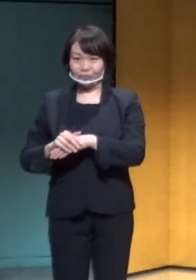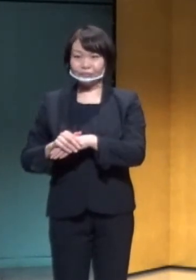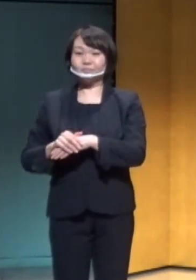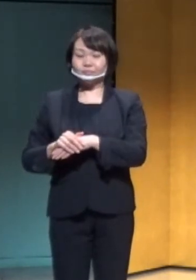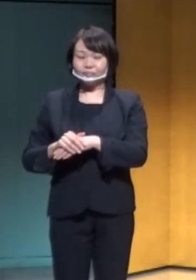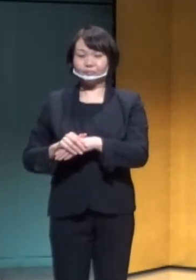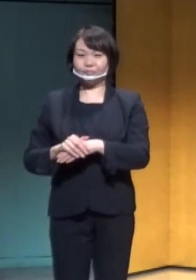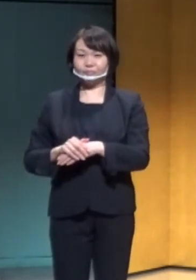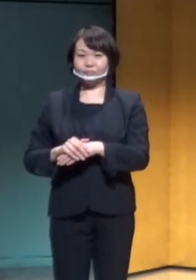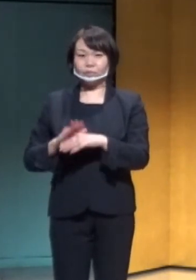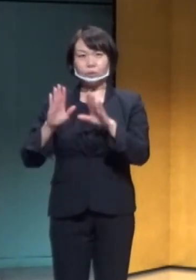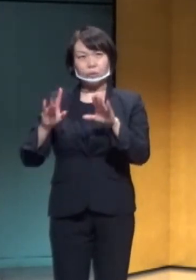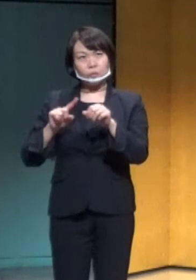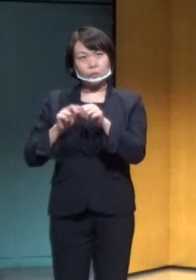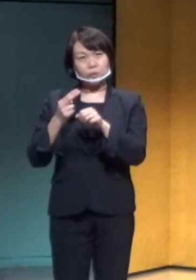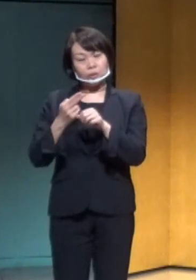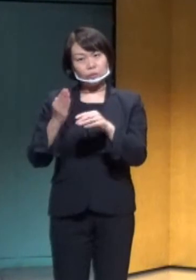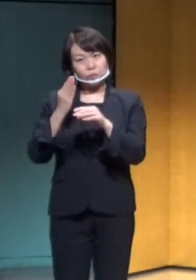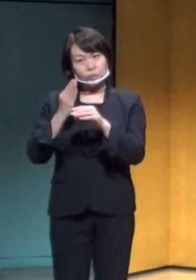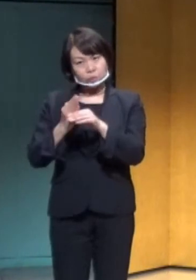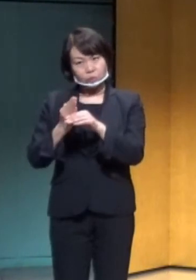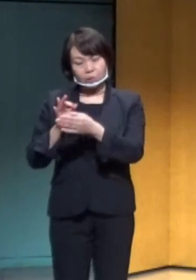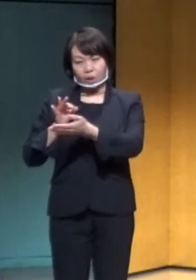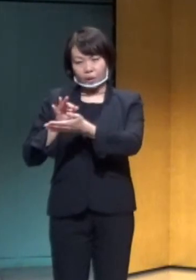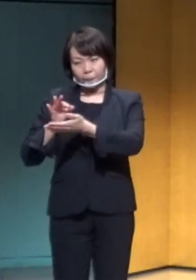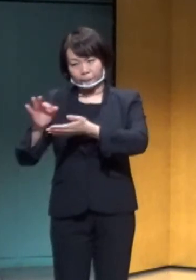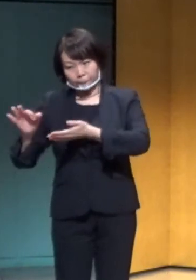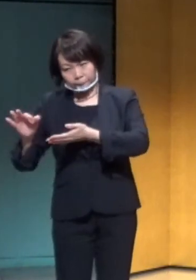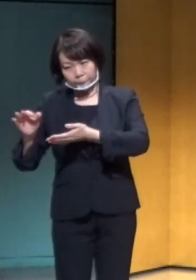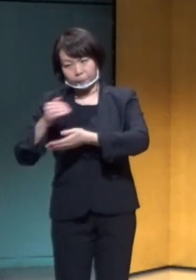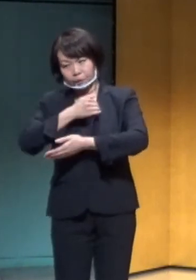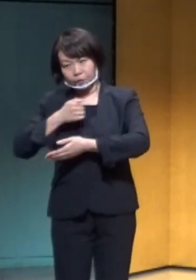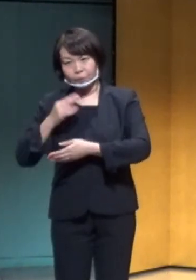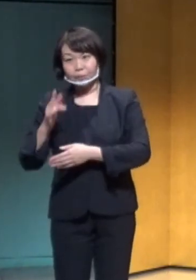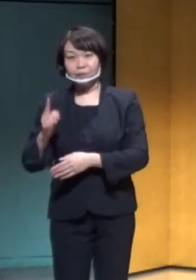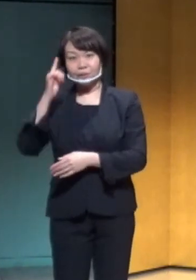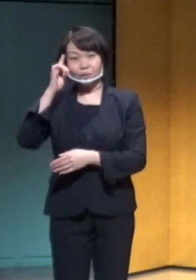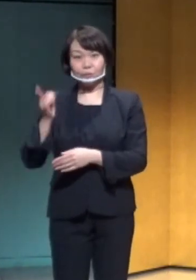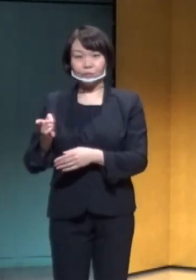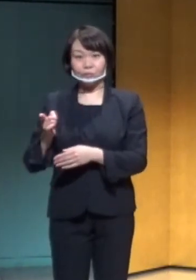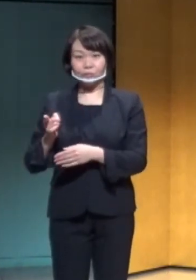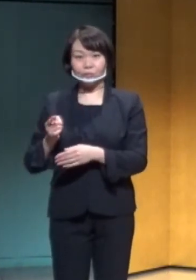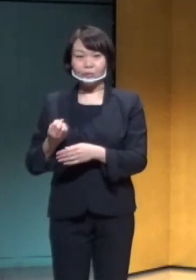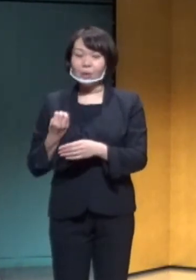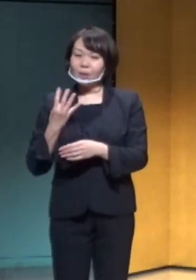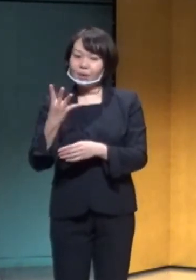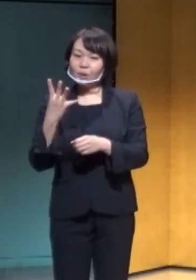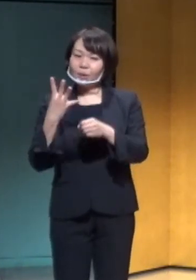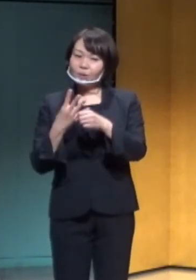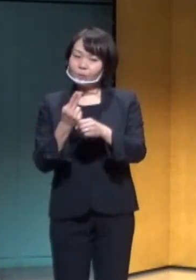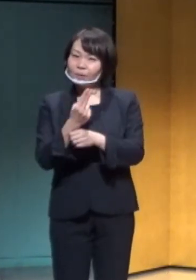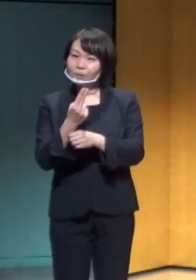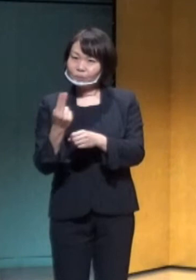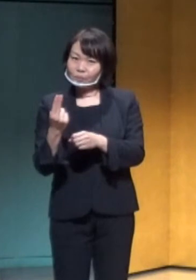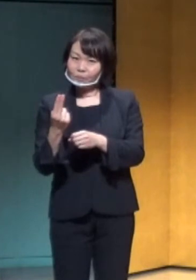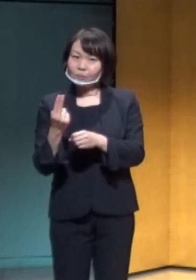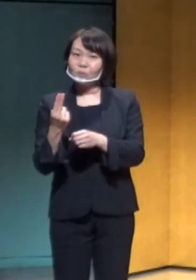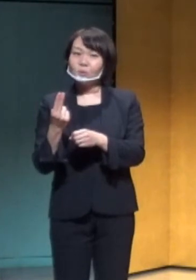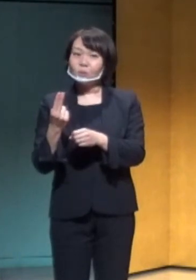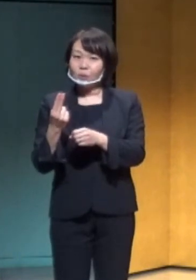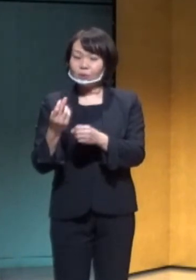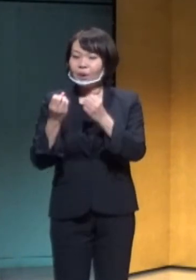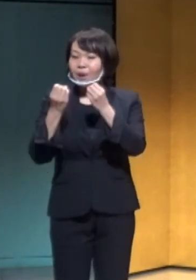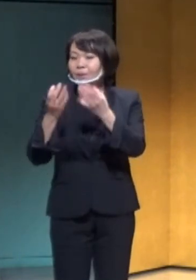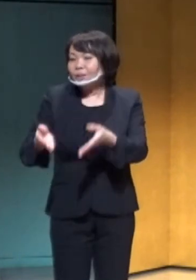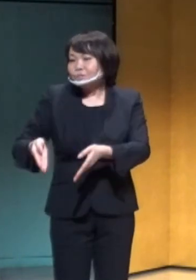ました。今年度中にはなんとか買収が完了し、来年度平成令和4年度には建設工事にい